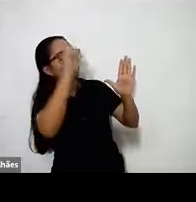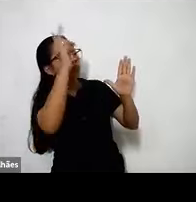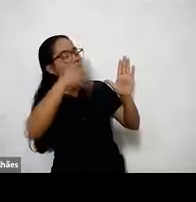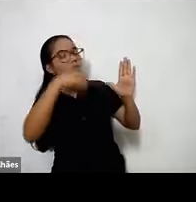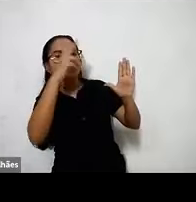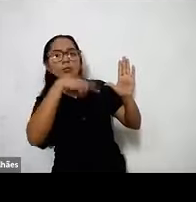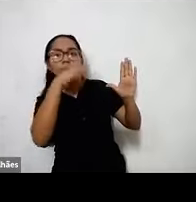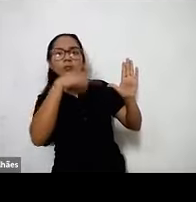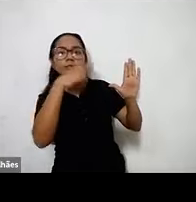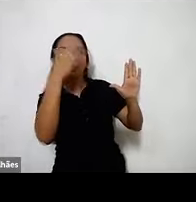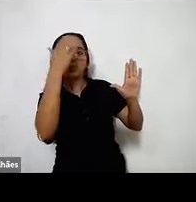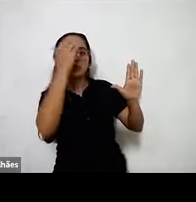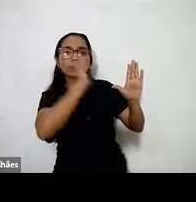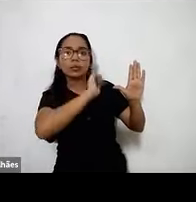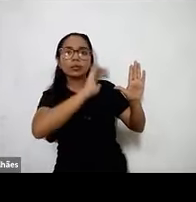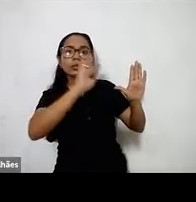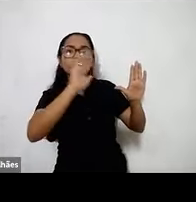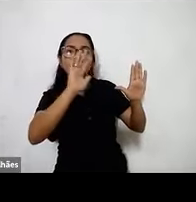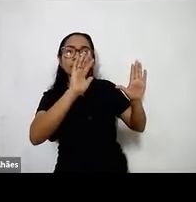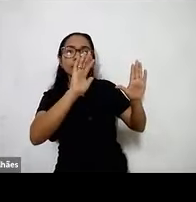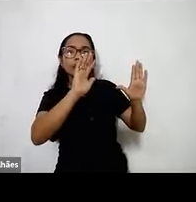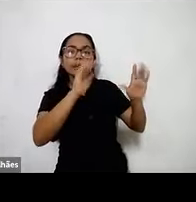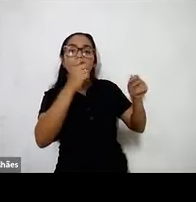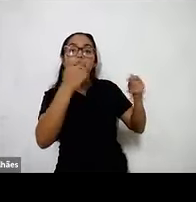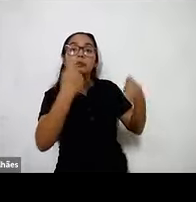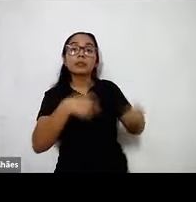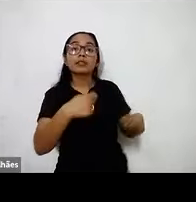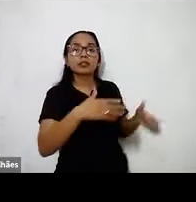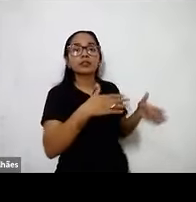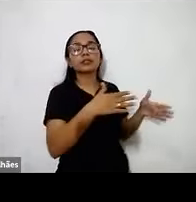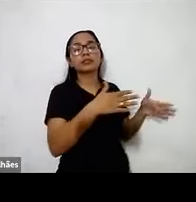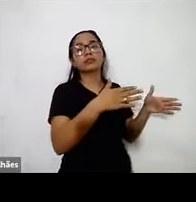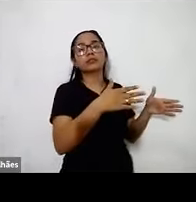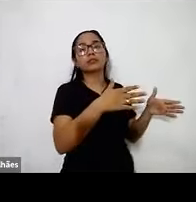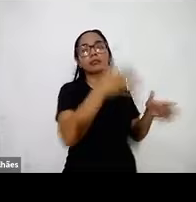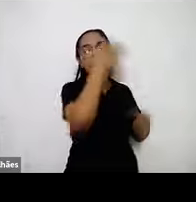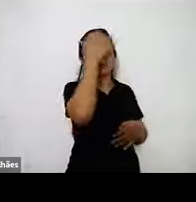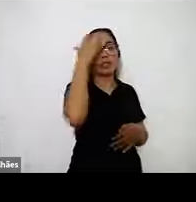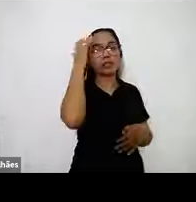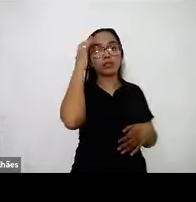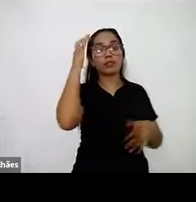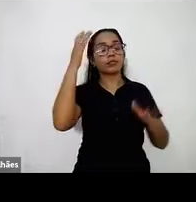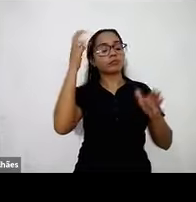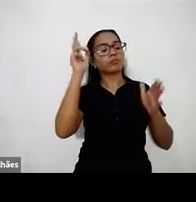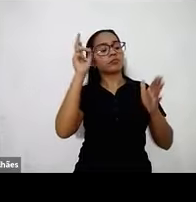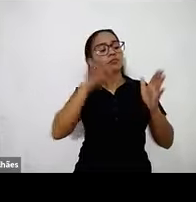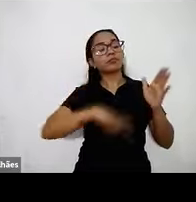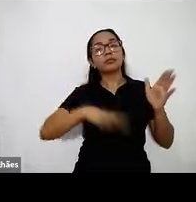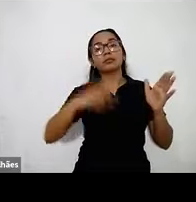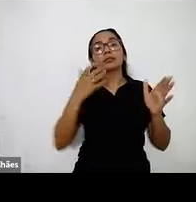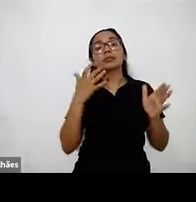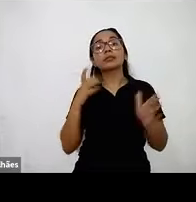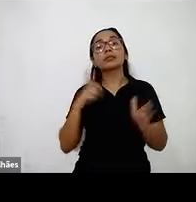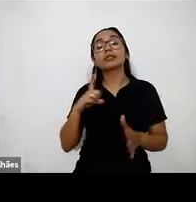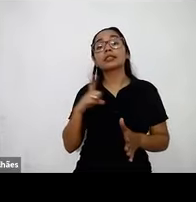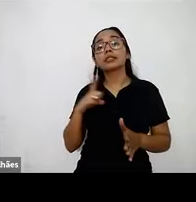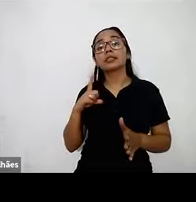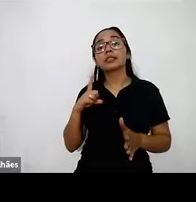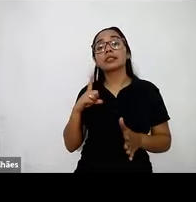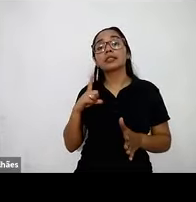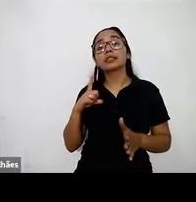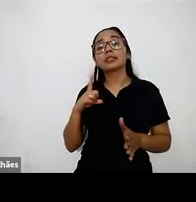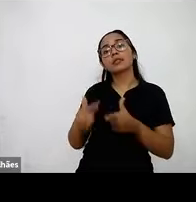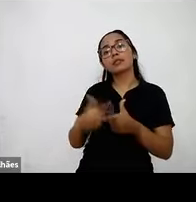social, ele passa por todas as políticas públicas, né? Então, ter essa oportunidade de dialogar aqui